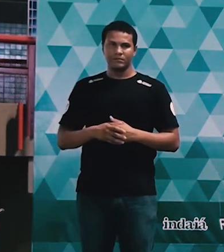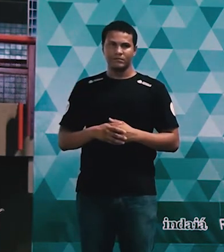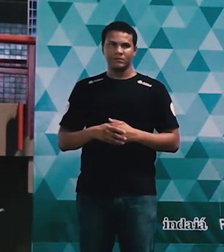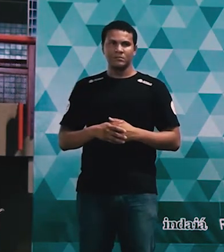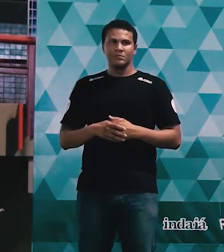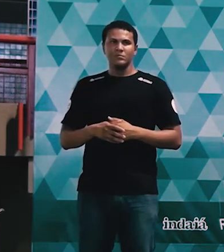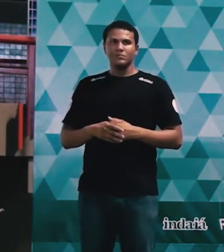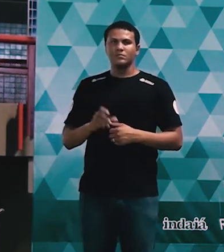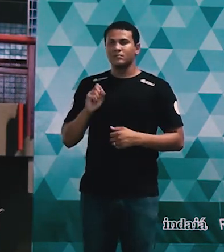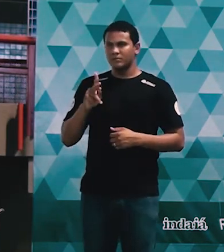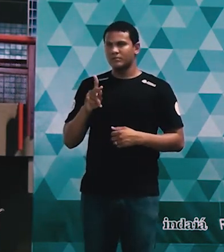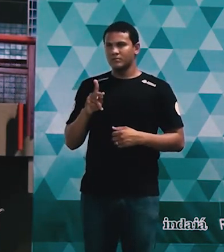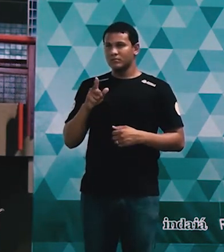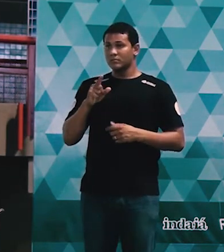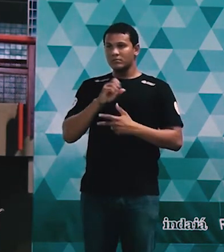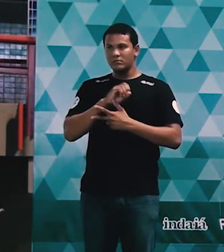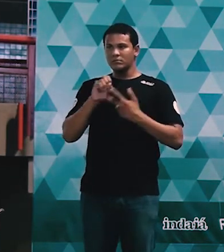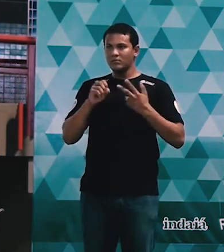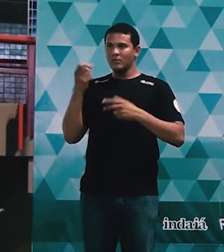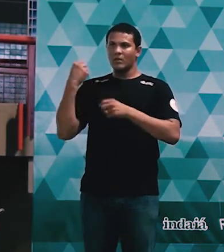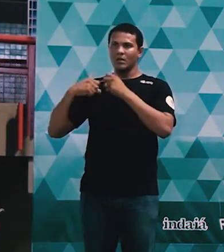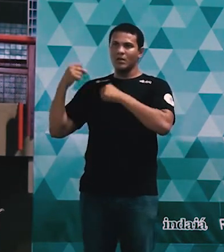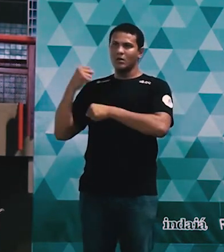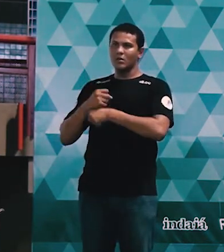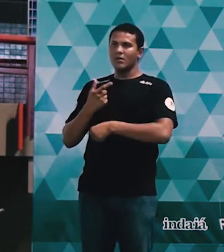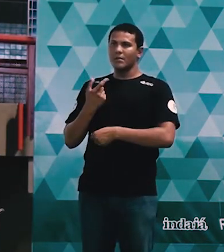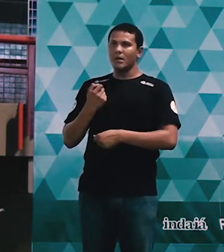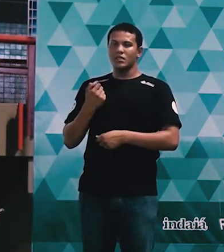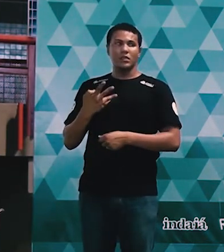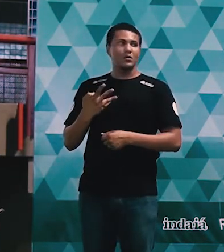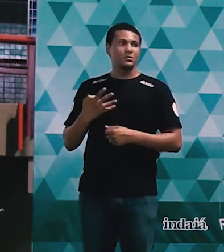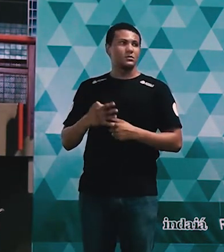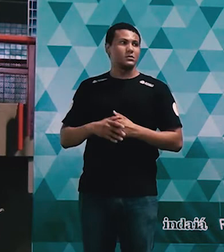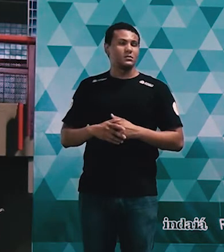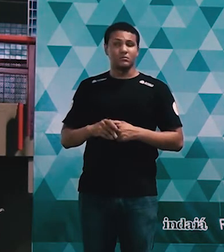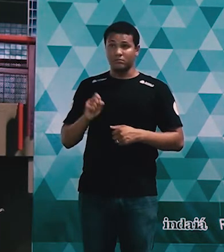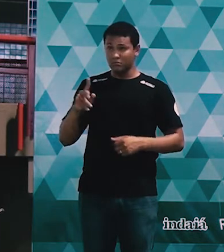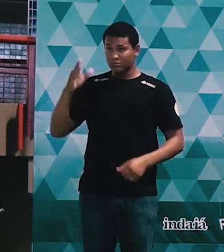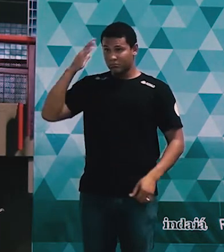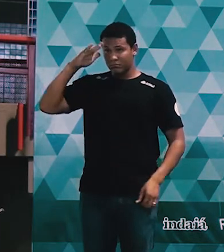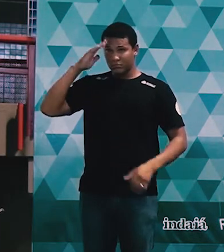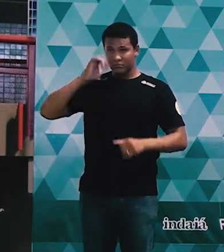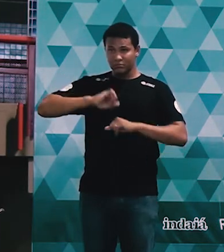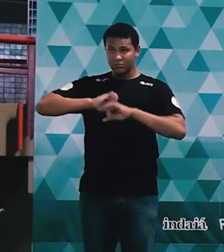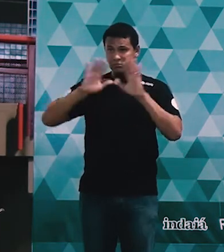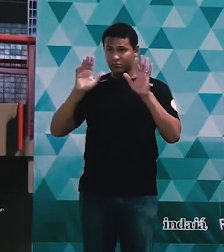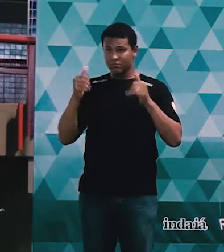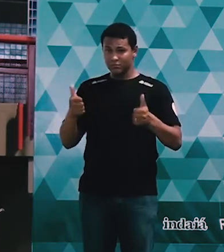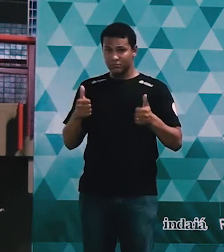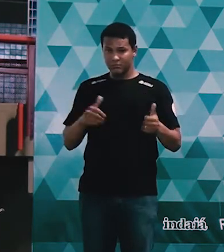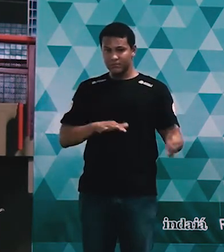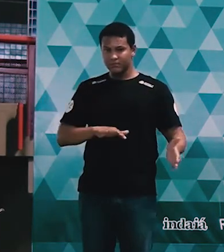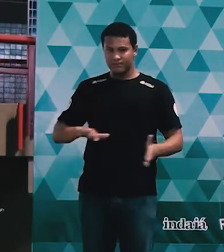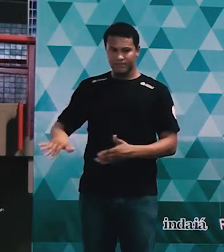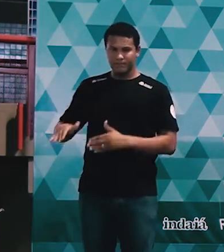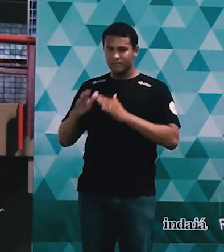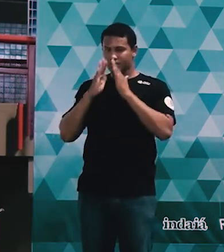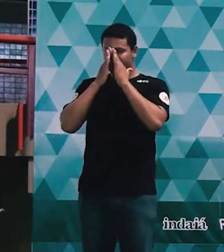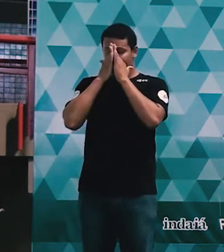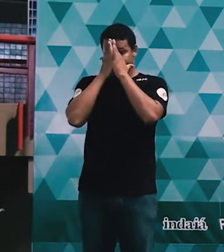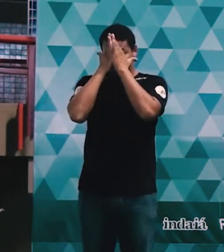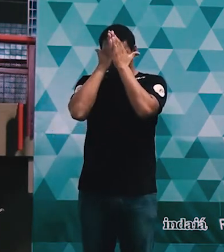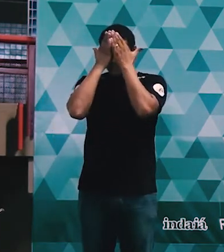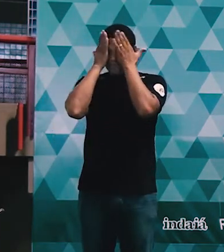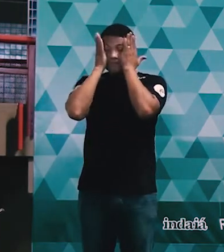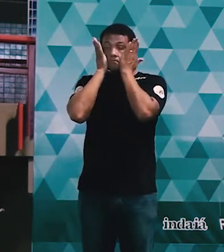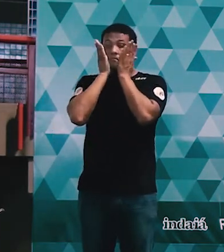bola. Questão da prova do Enem de 2014. Entenderam essa? Vamos mais, gente. Questão de número 2